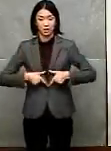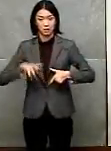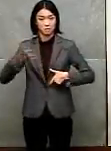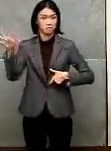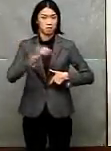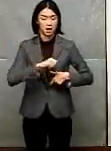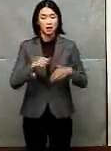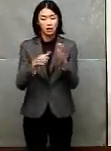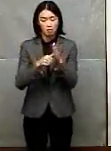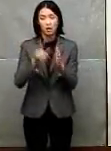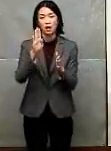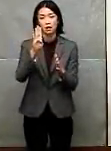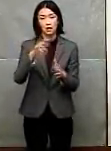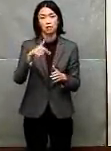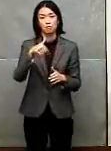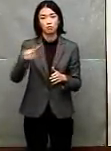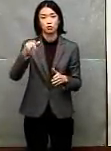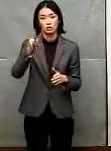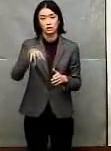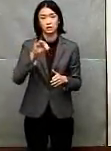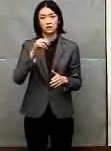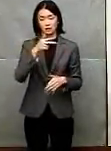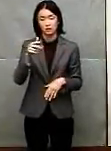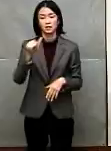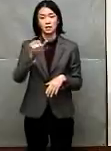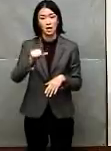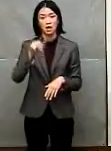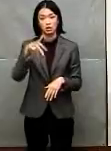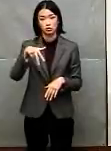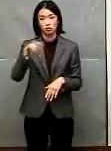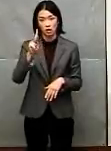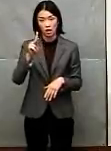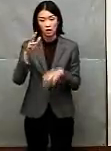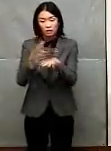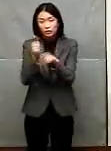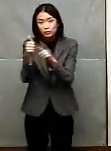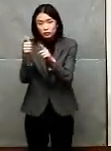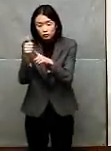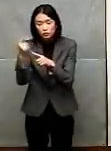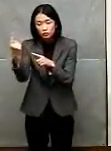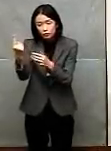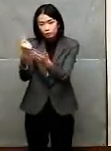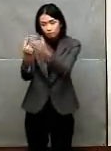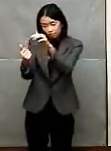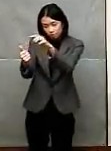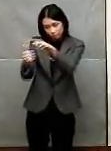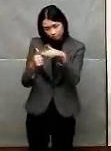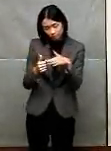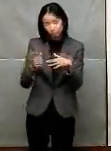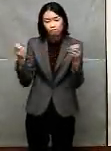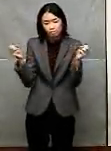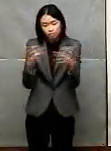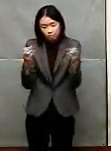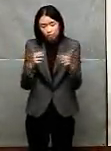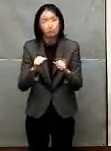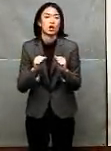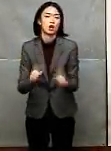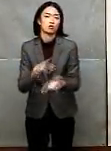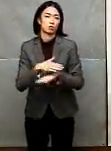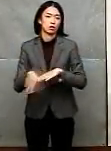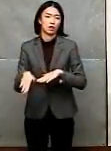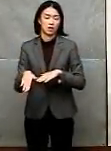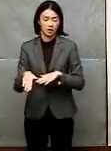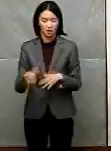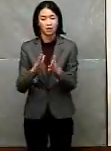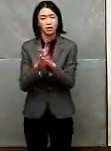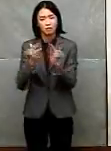のケンブリッジ飛鳥選手によるゲストトークも予定しております。 ぜひ多くの県